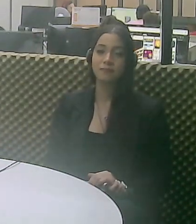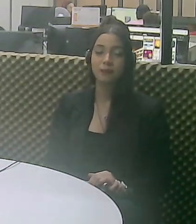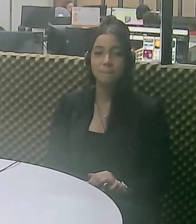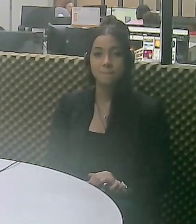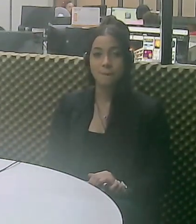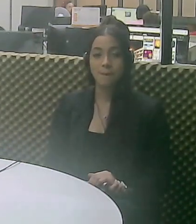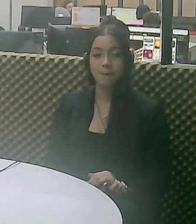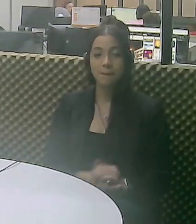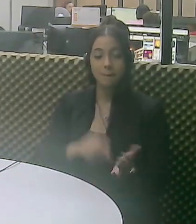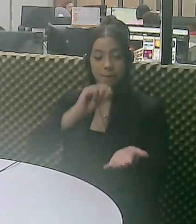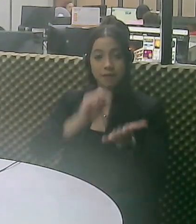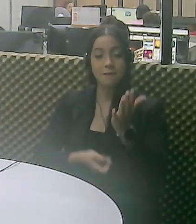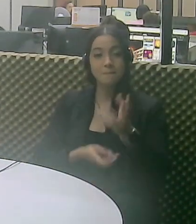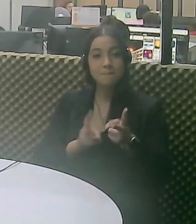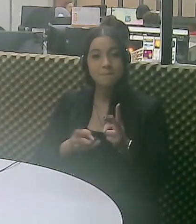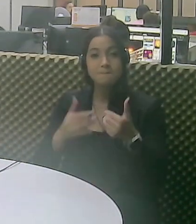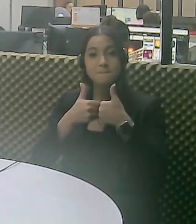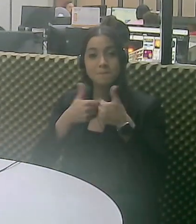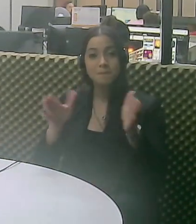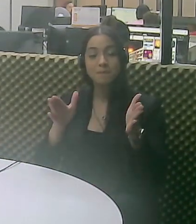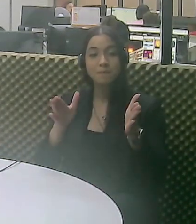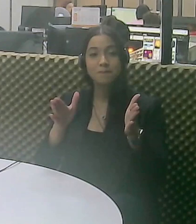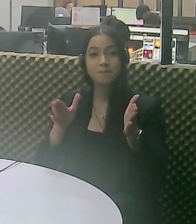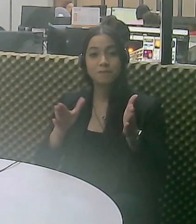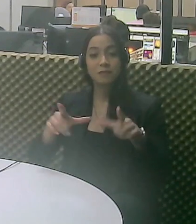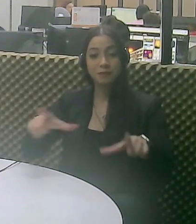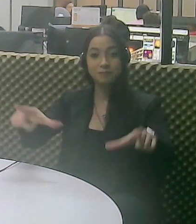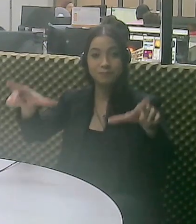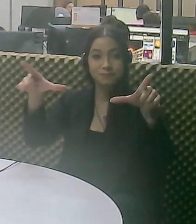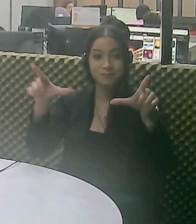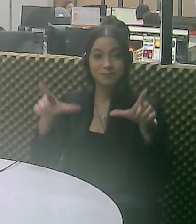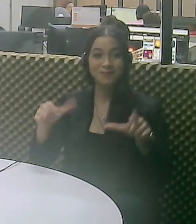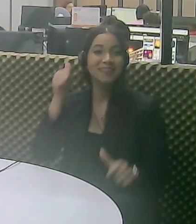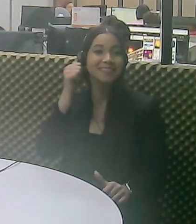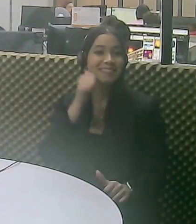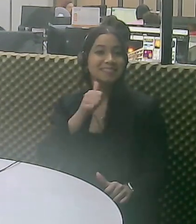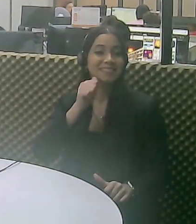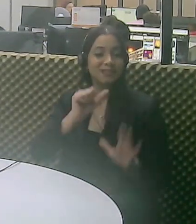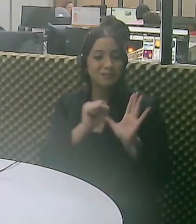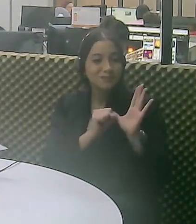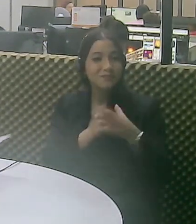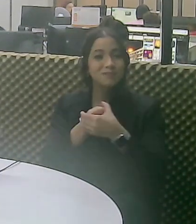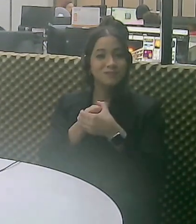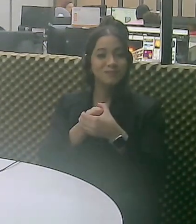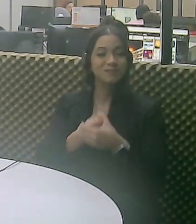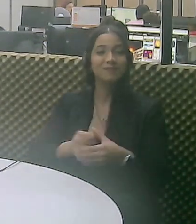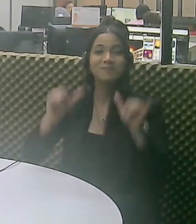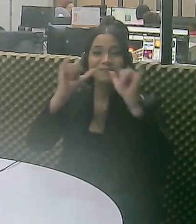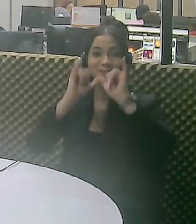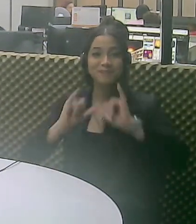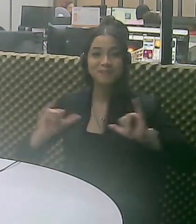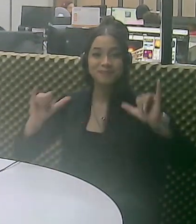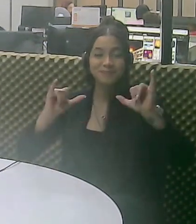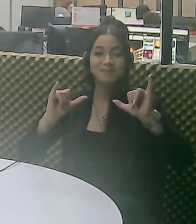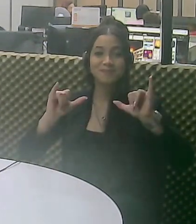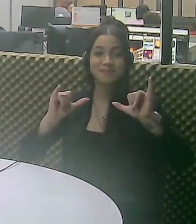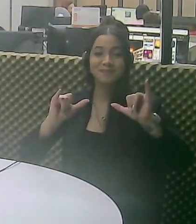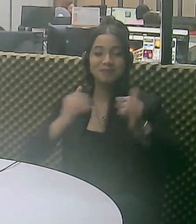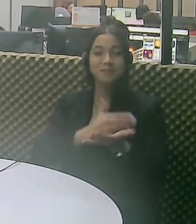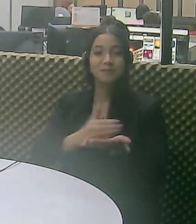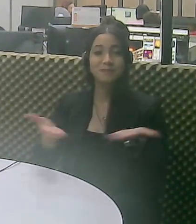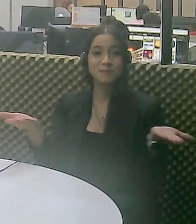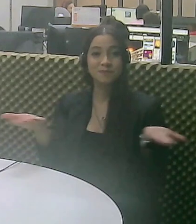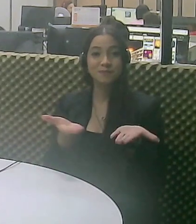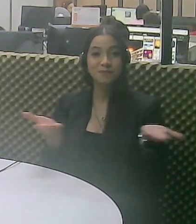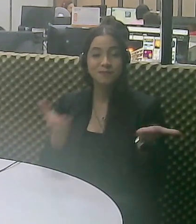ainda, inscrições continuam abertas para certificação Mulheres Protegidas. Essas e outras notícias a